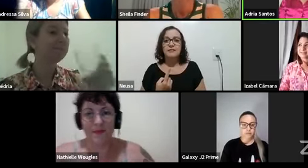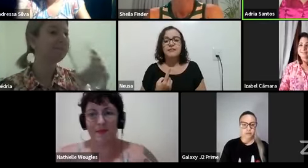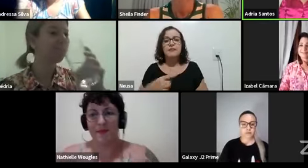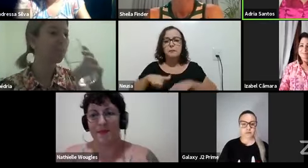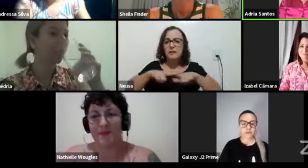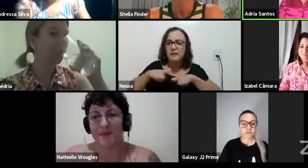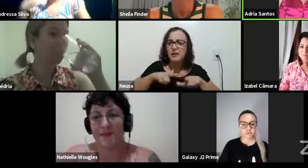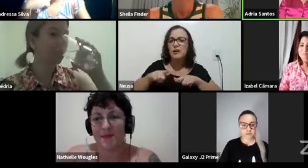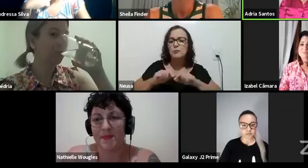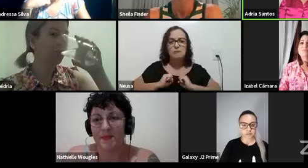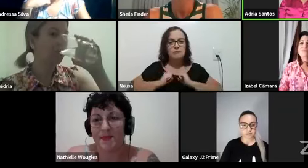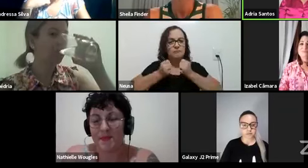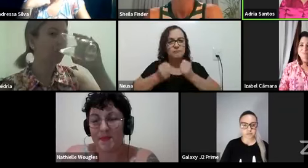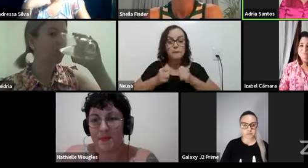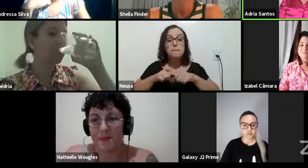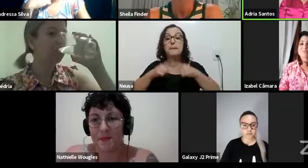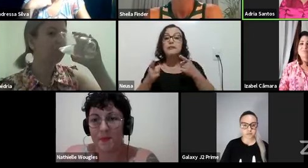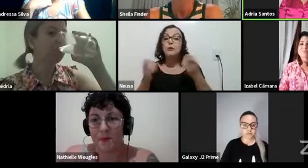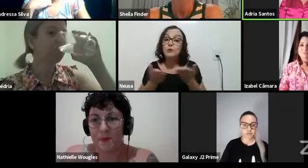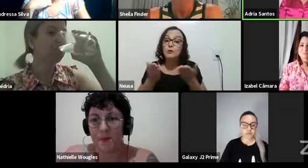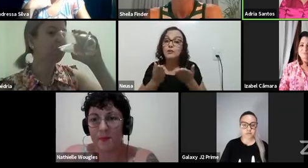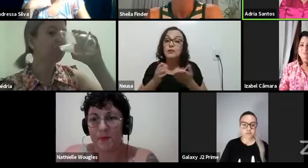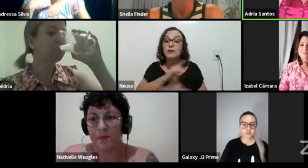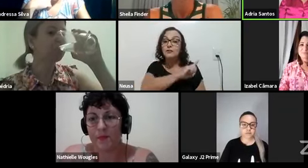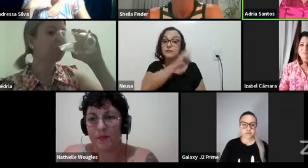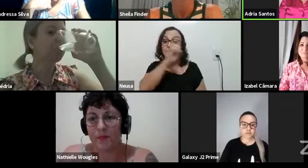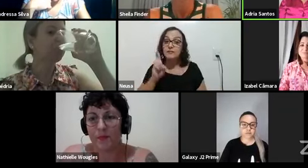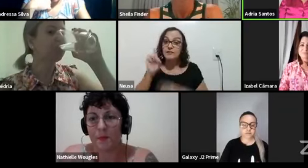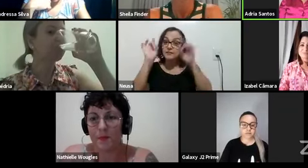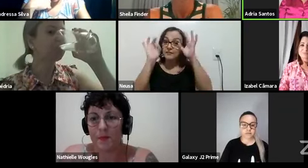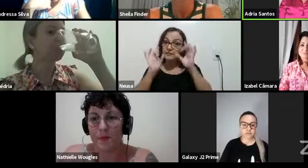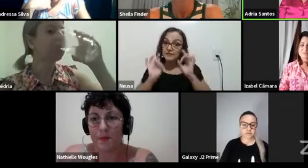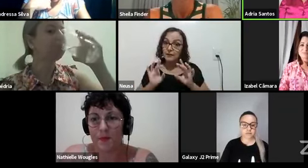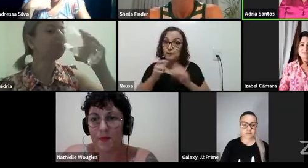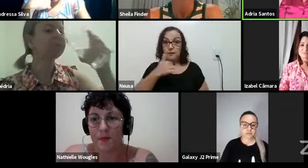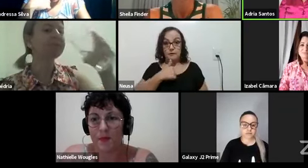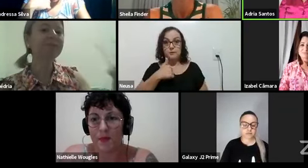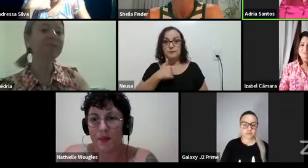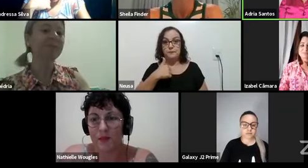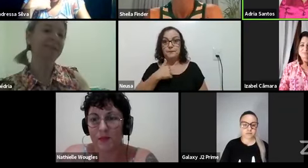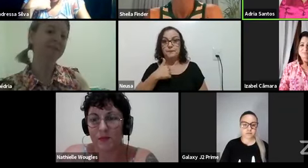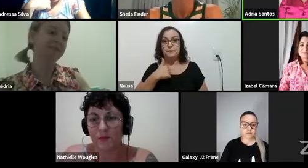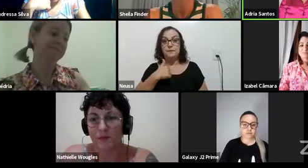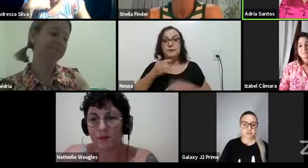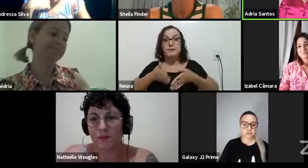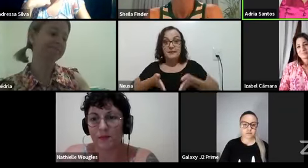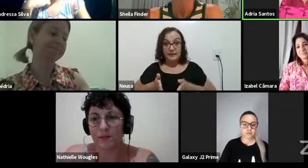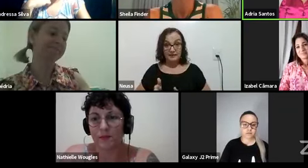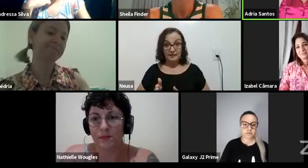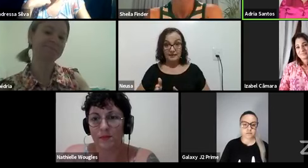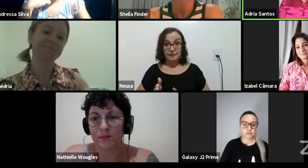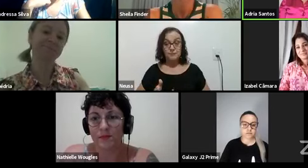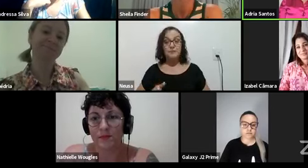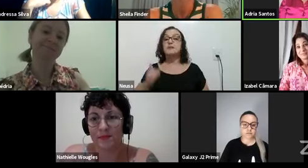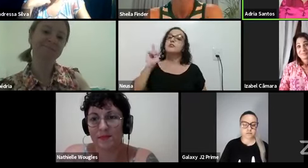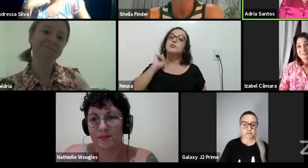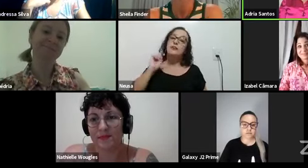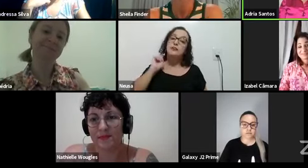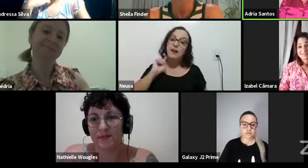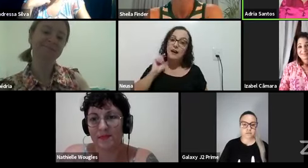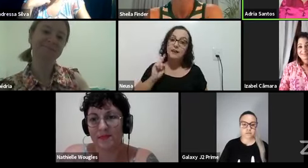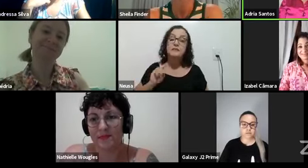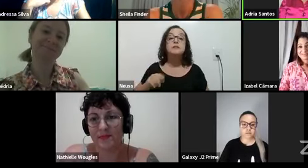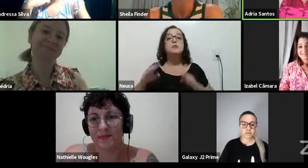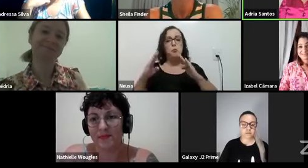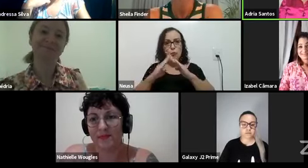funções, e mas é um dia muito especial. Eu nasci em Minas, morei no Rio de